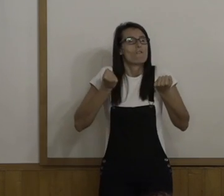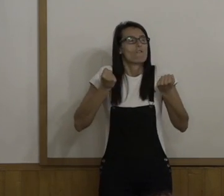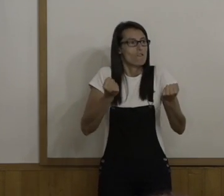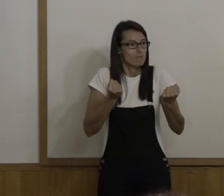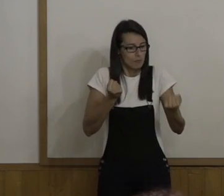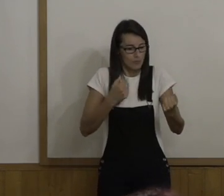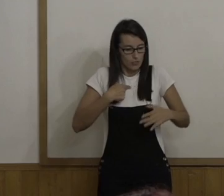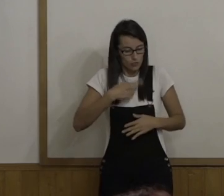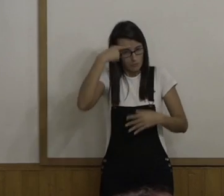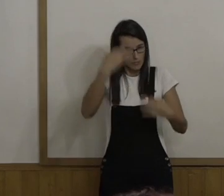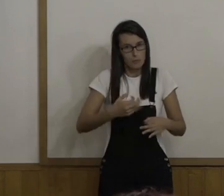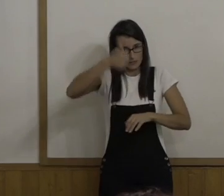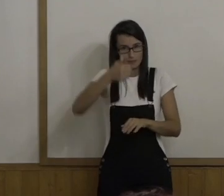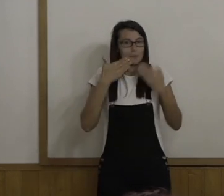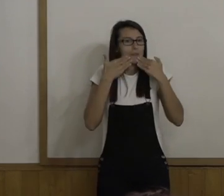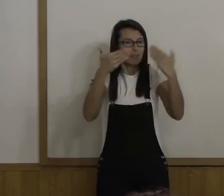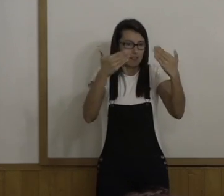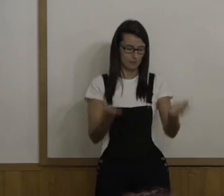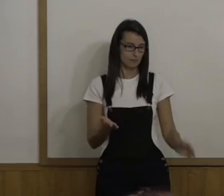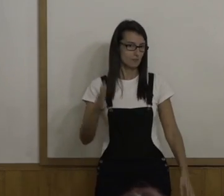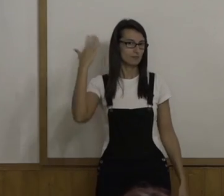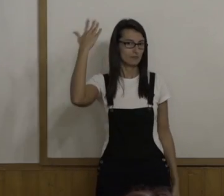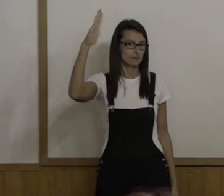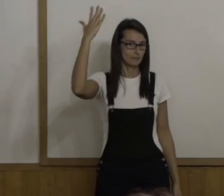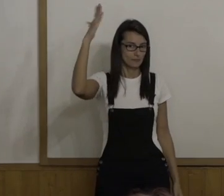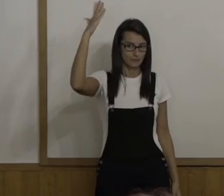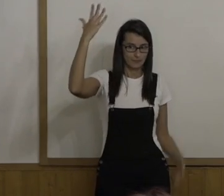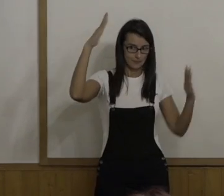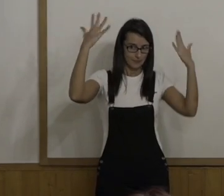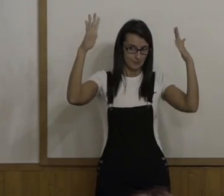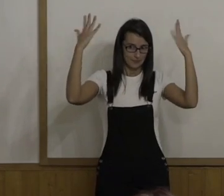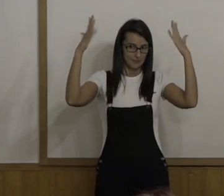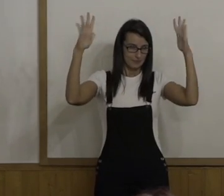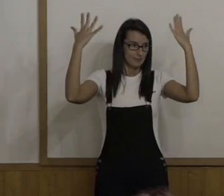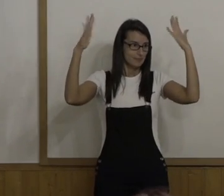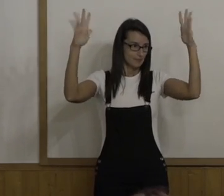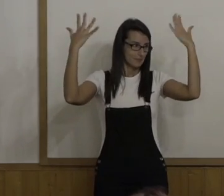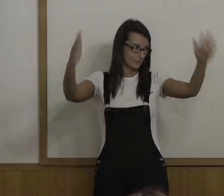Muchas gracias, un auténtico placer.